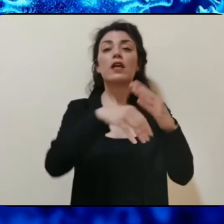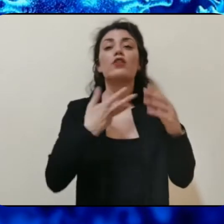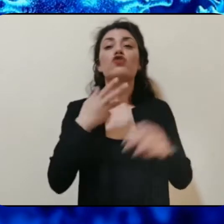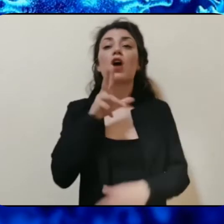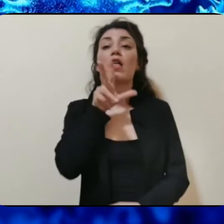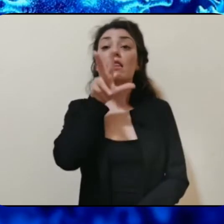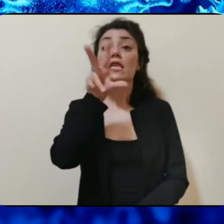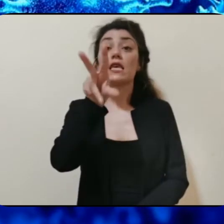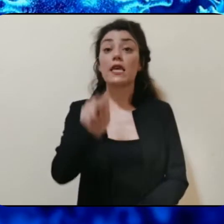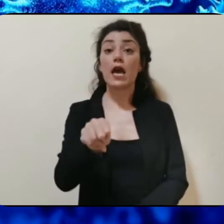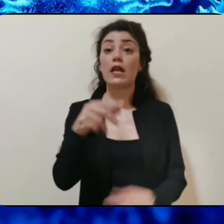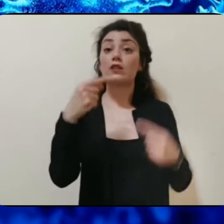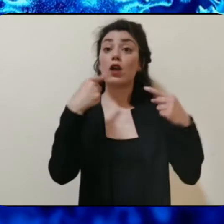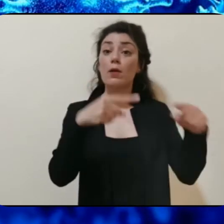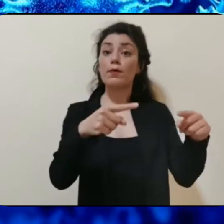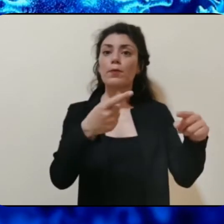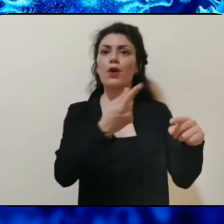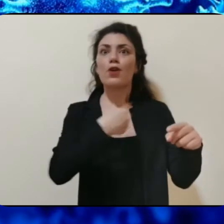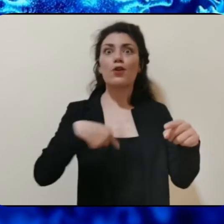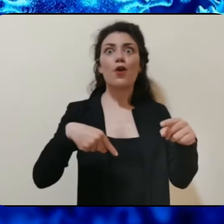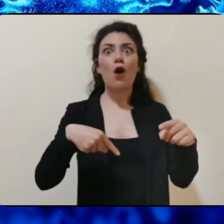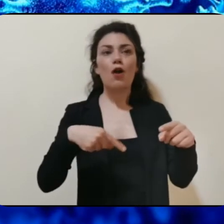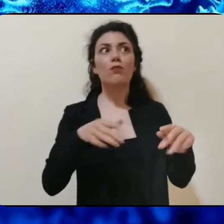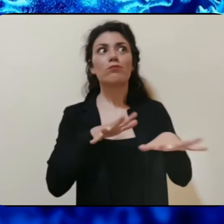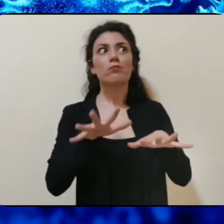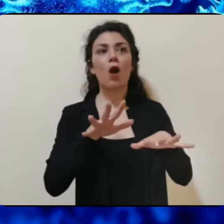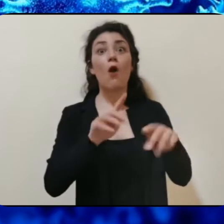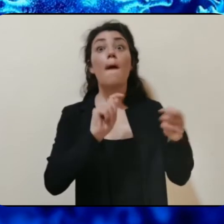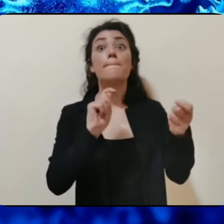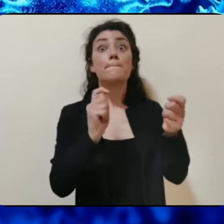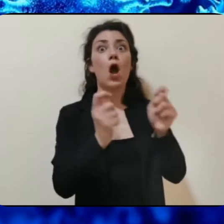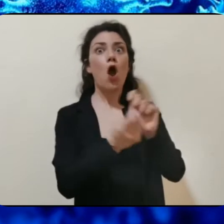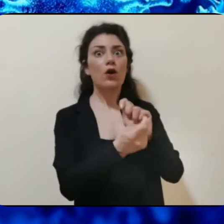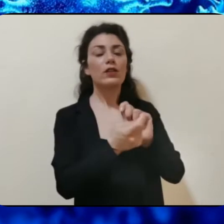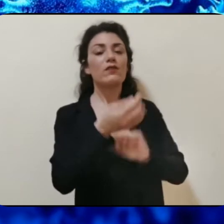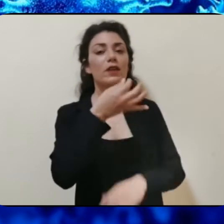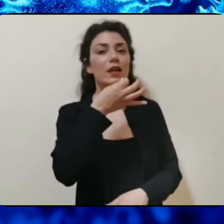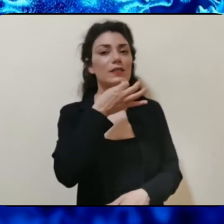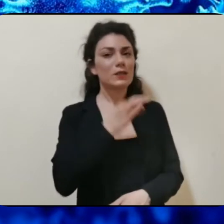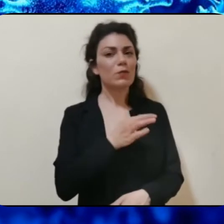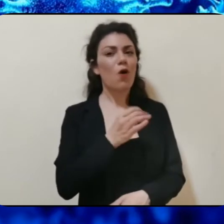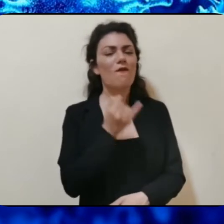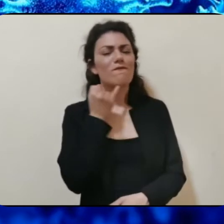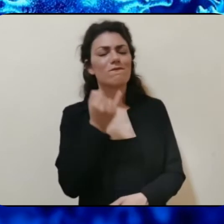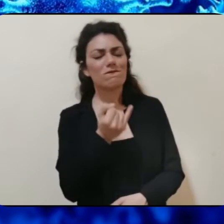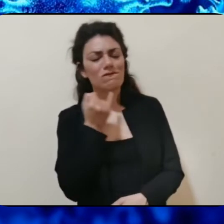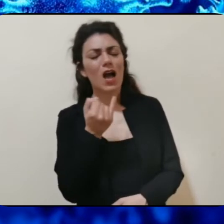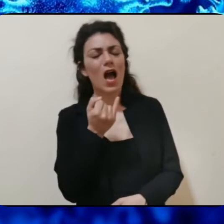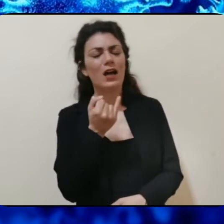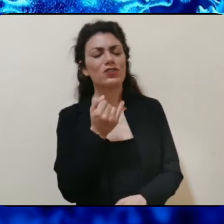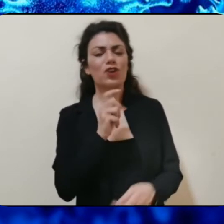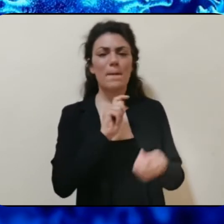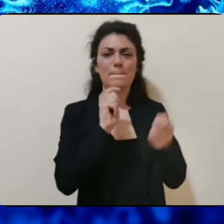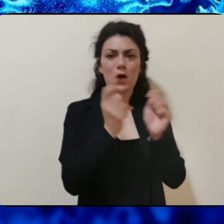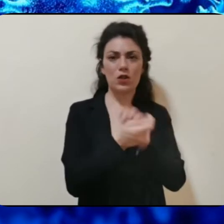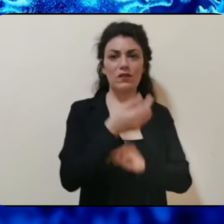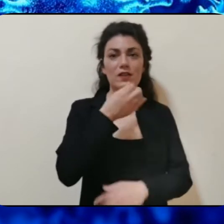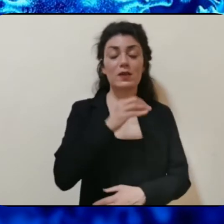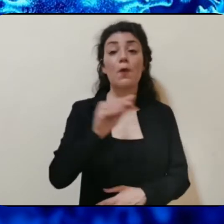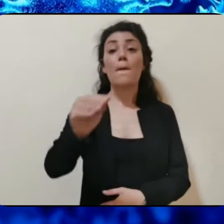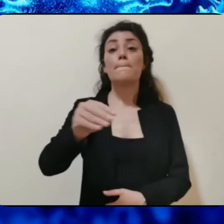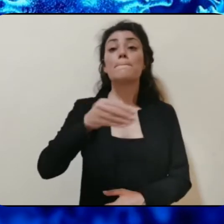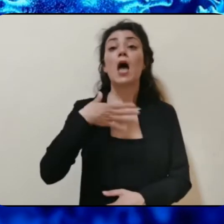che contiene quindi una dichiarazione, l'abbiamo voluta anche in modalità editabile, quindi è facile comunque anche da modificare, che